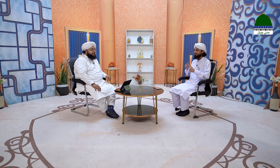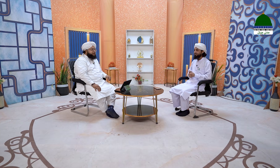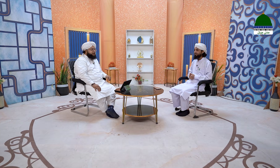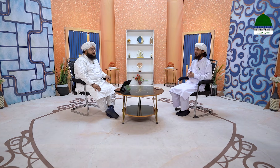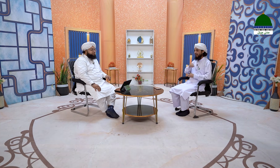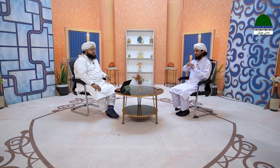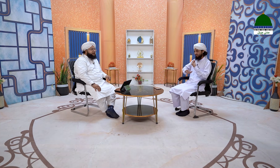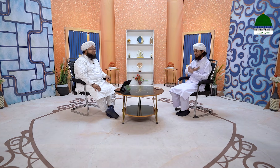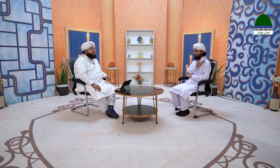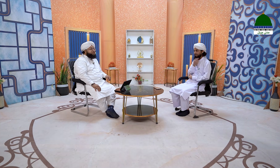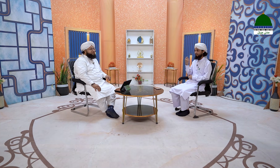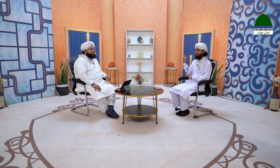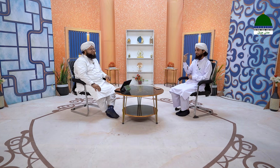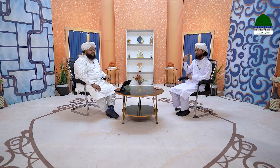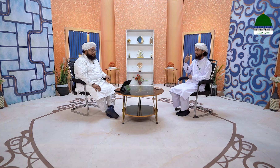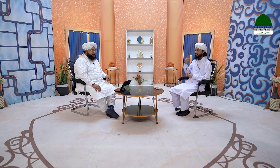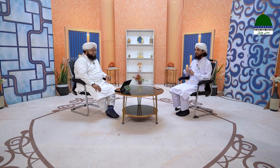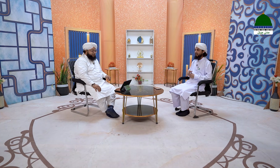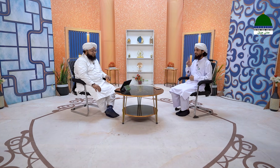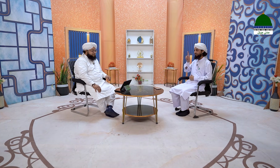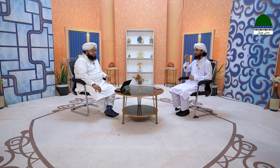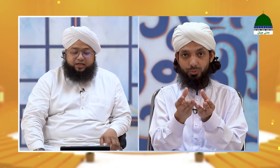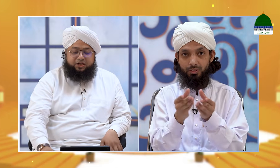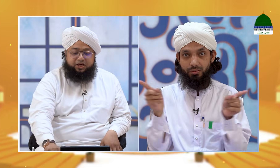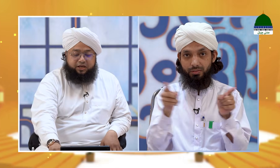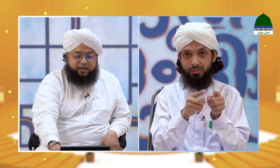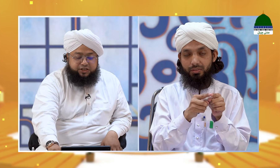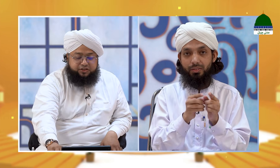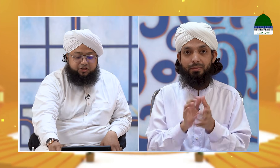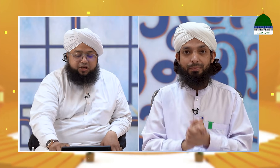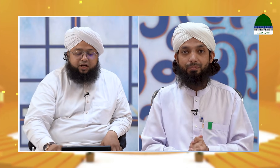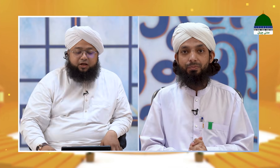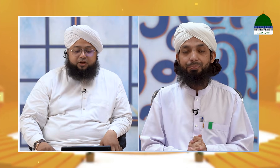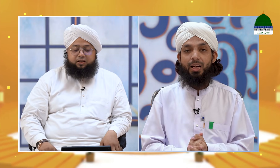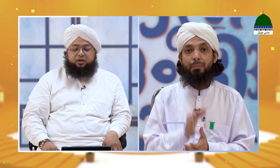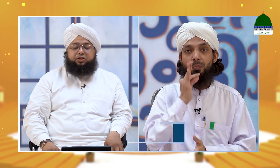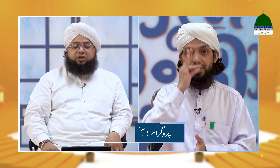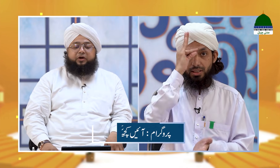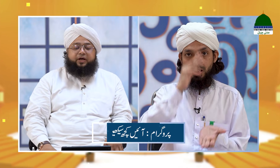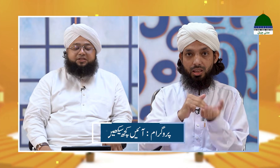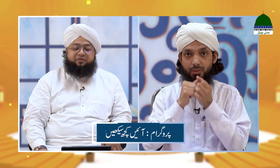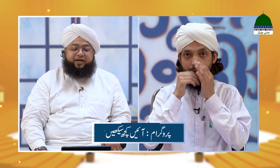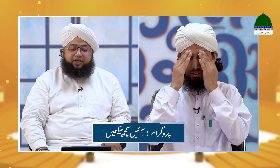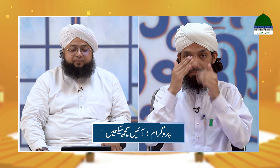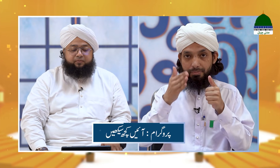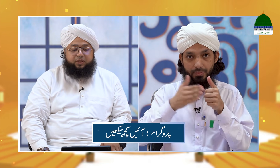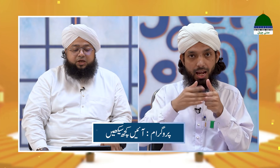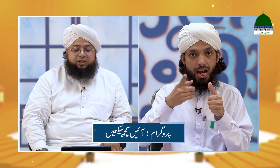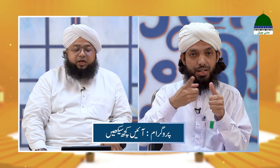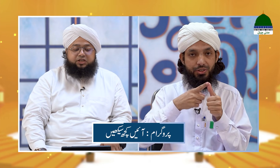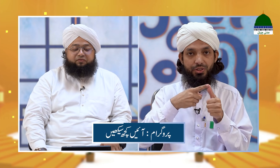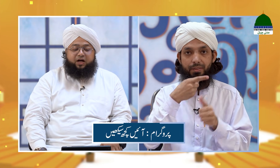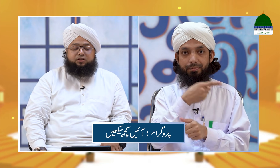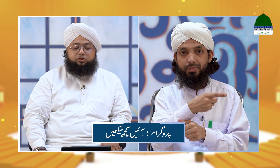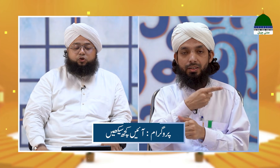کے مہینے کے ابتدائی عظیم 10 دن کے بارے میں۔ حضرت عائشہ صدیقہ رضی اللہ عنہا سے روایت ہے